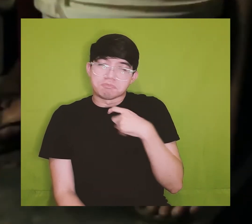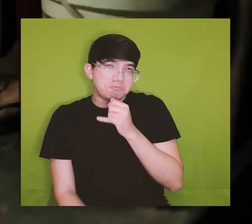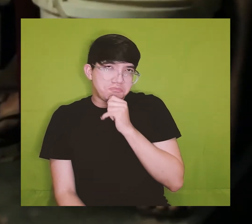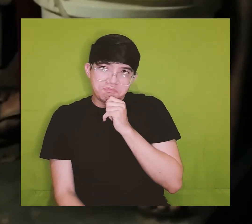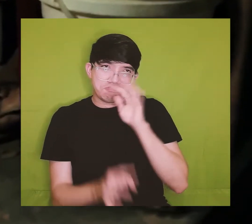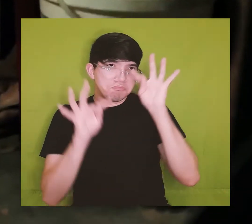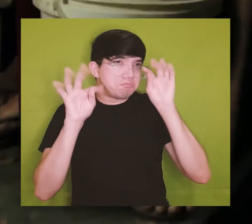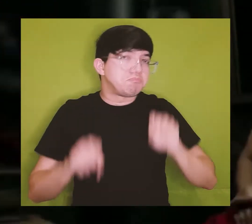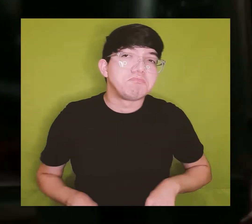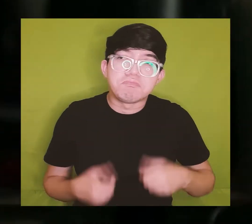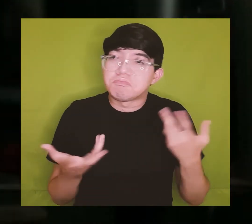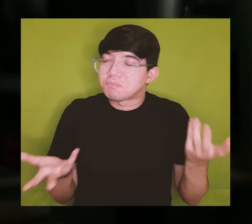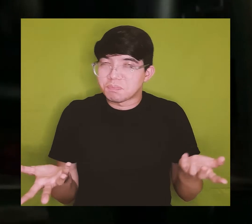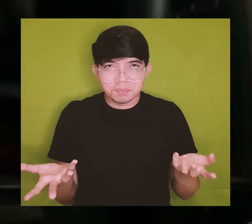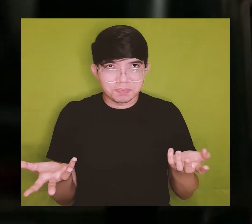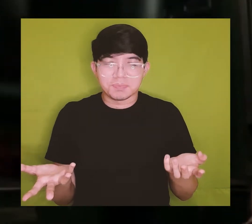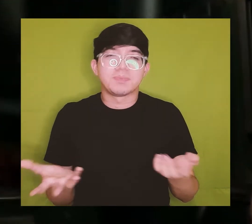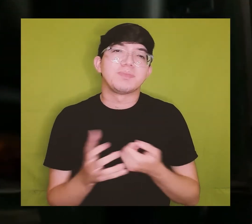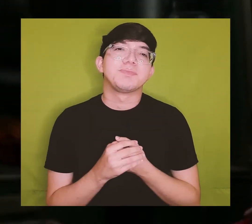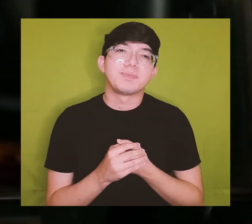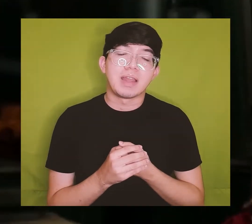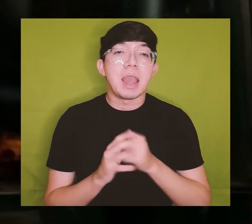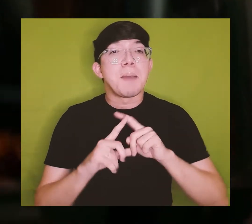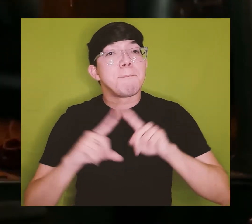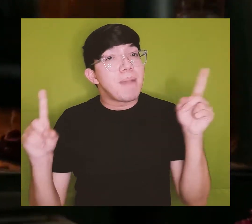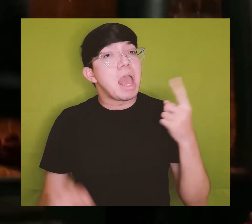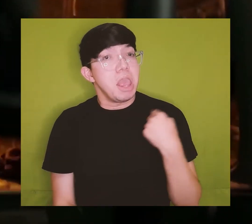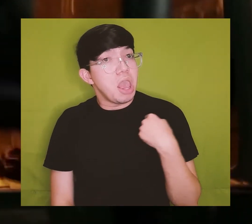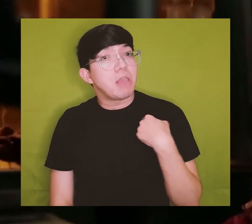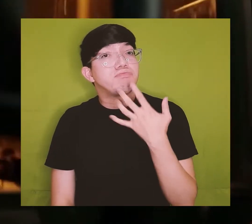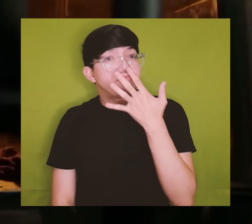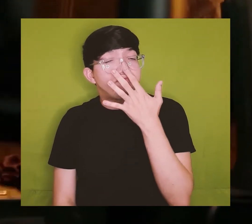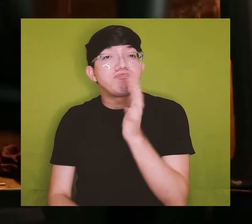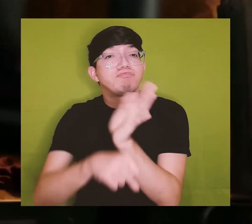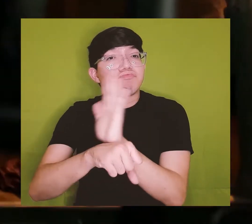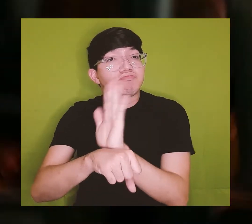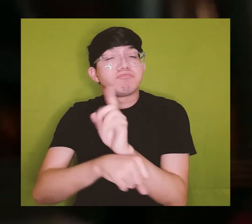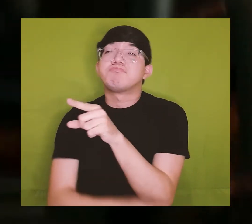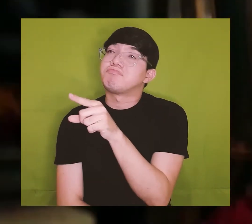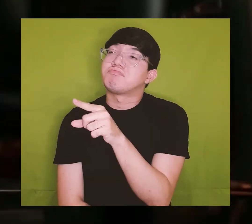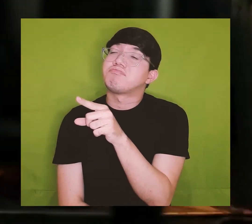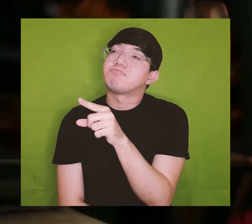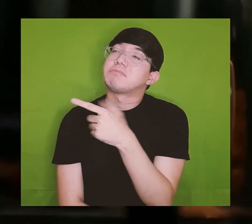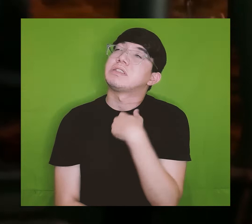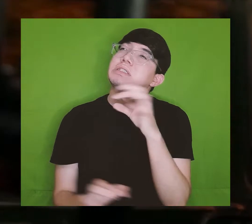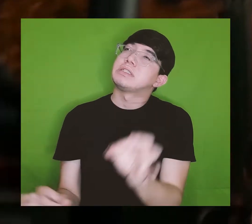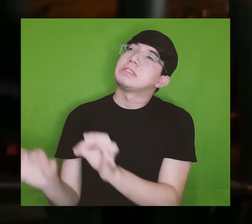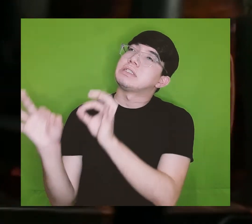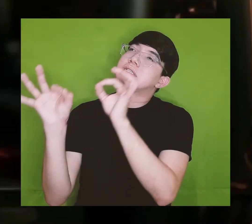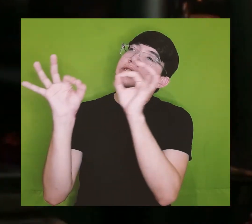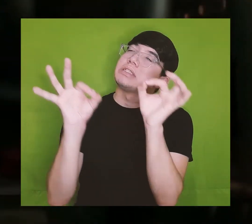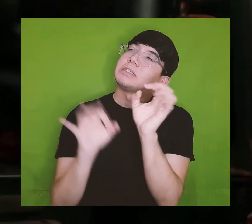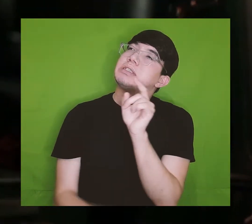mas é muito legal ver aquele filme, porque realmente parece um filme de família.